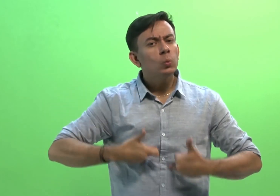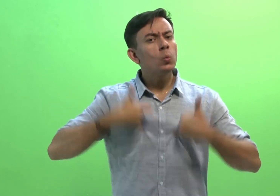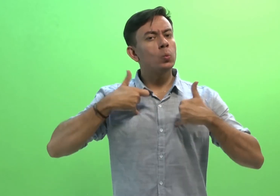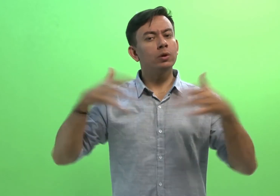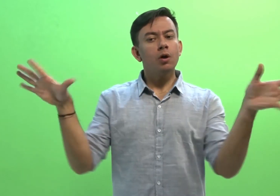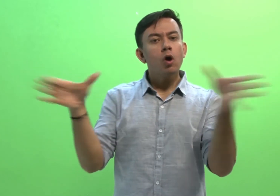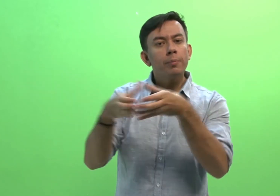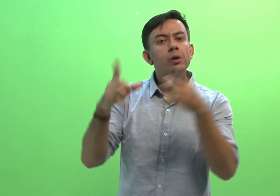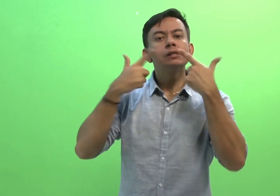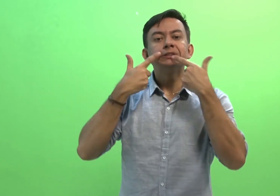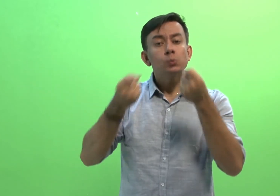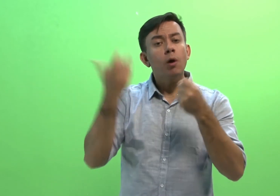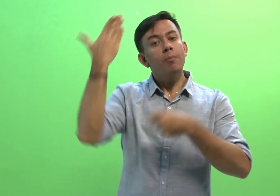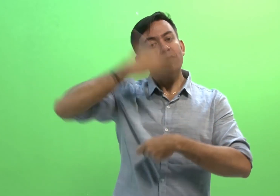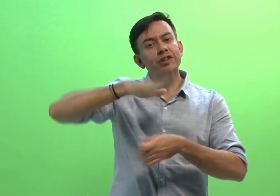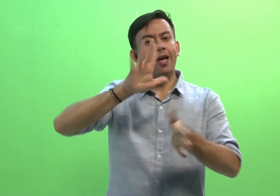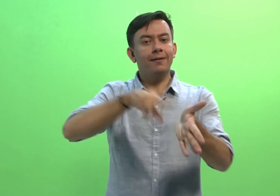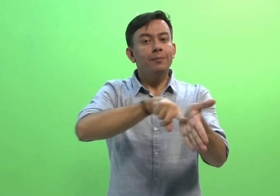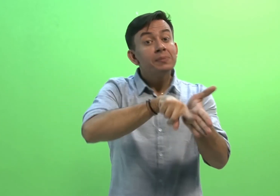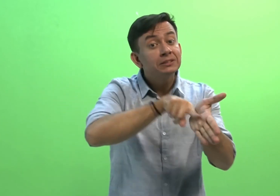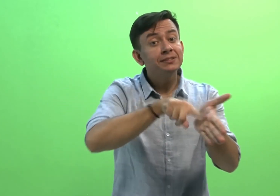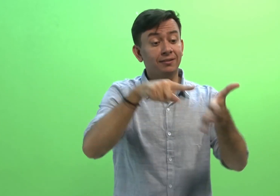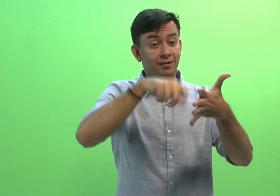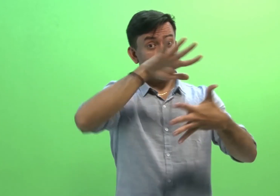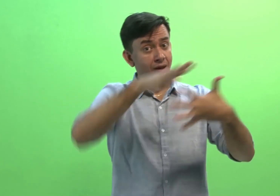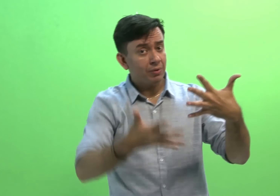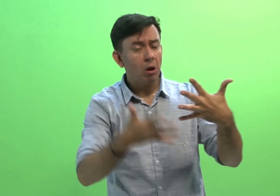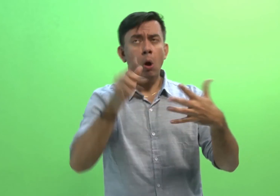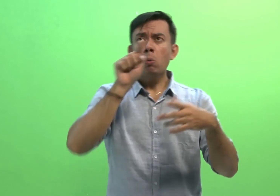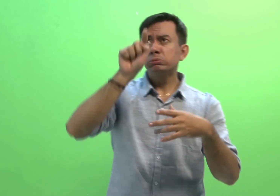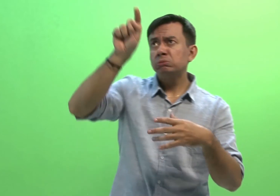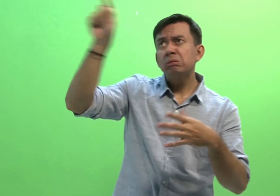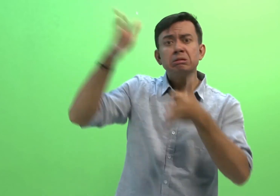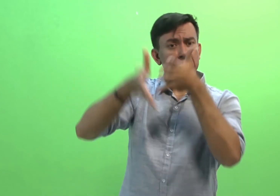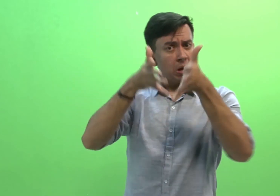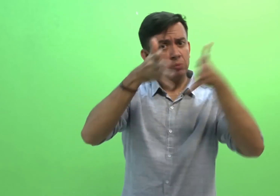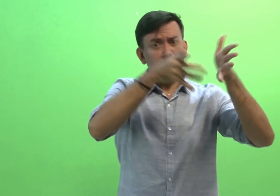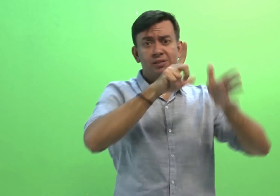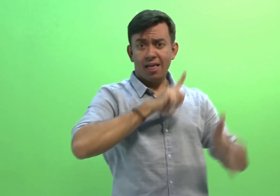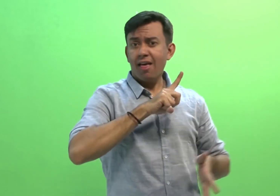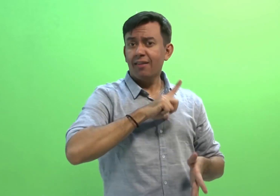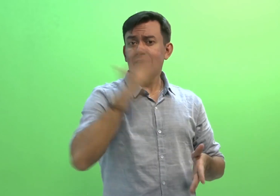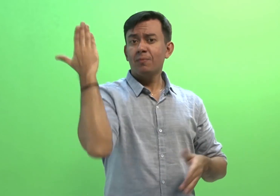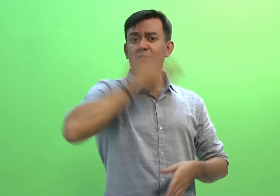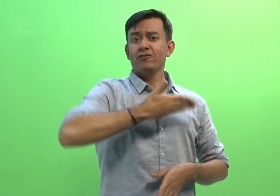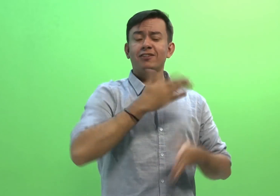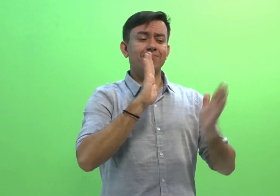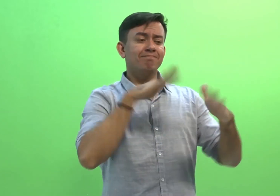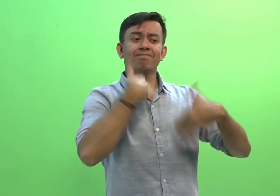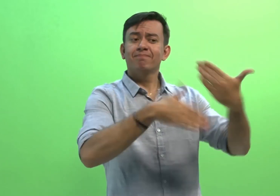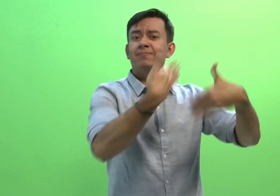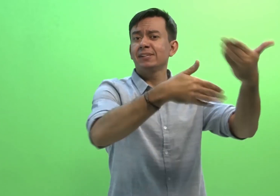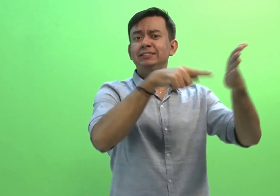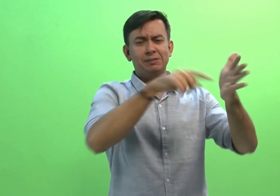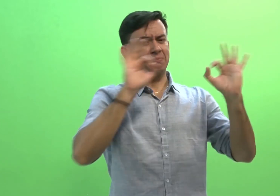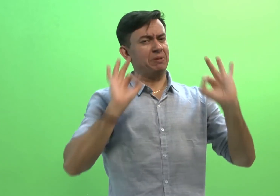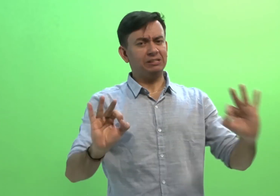orgulhos, nós, enquanto comunidade linguística e surda, se sente orgulhoso de provar que são mitos e que a língua se